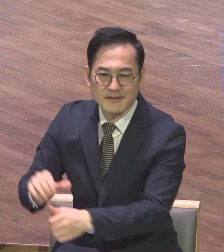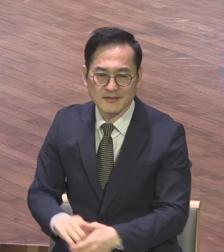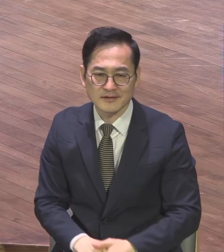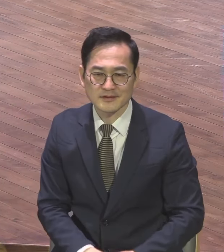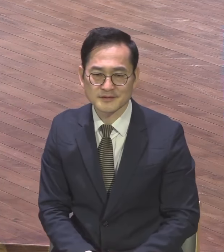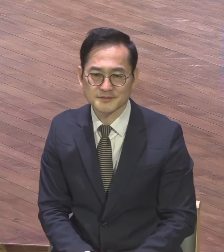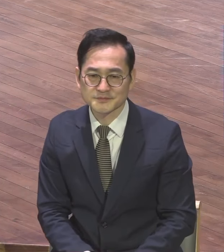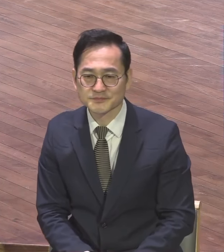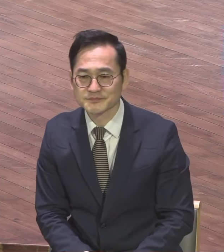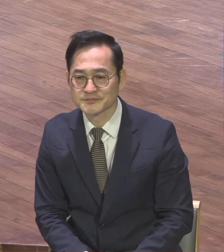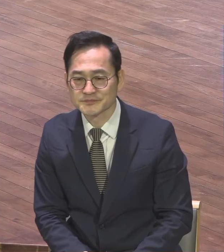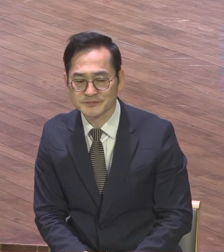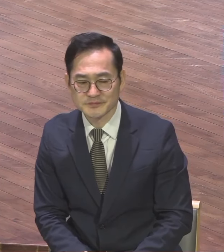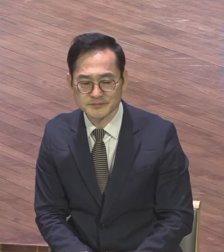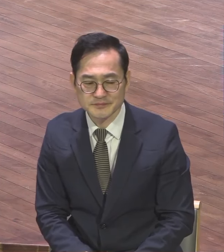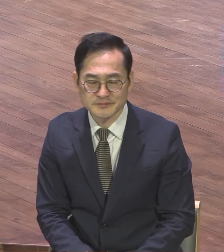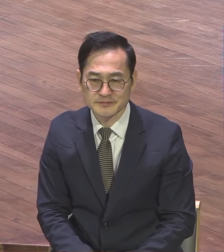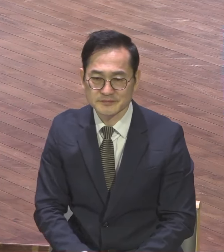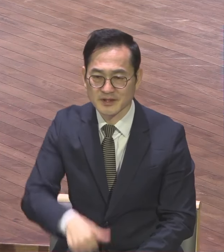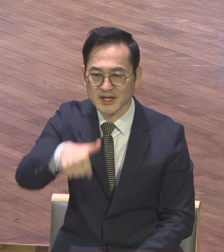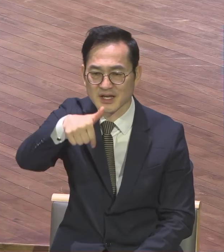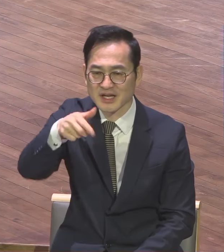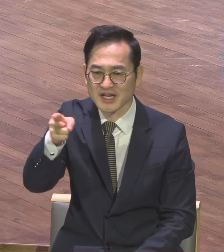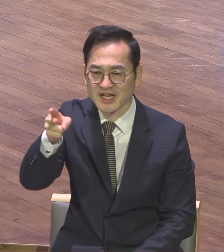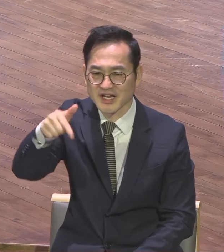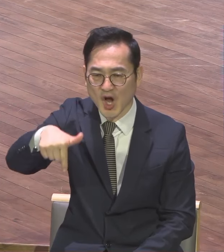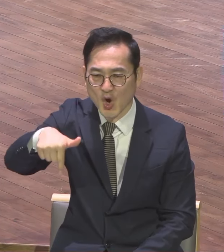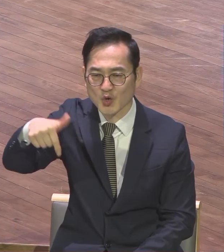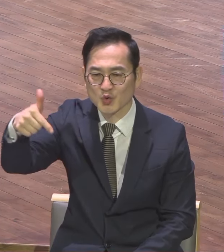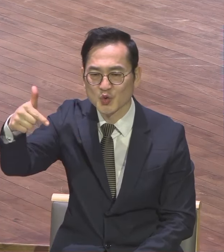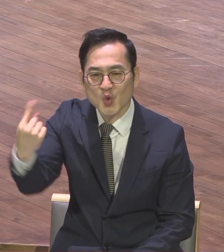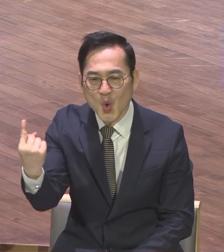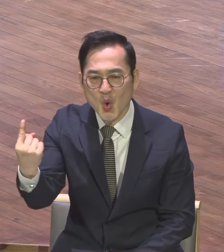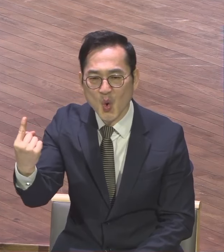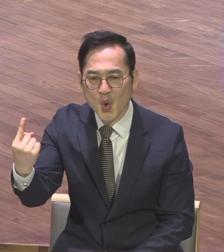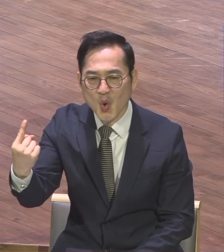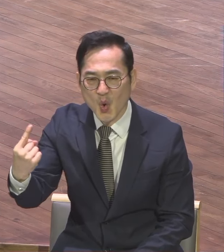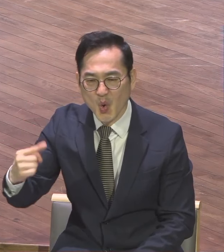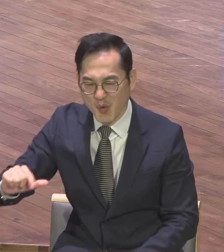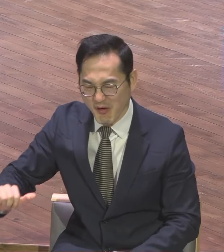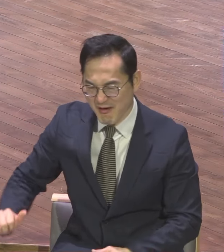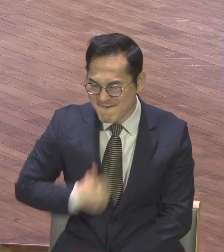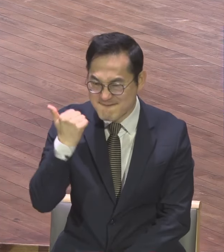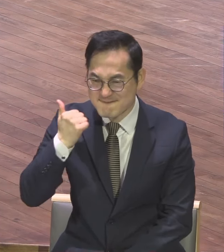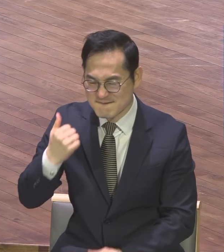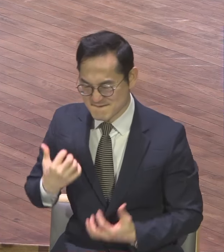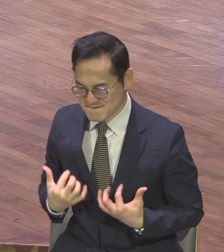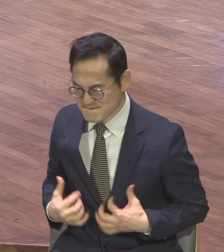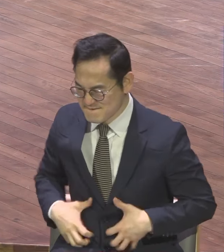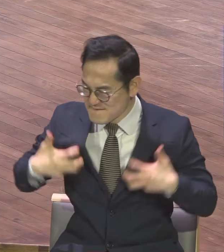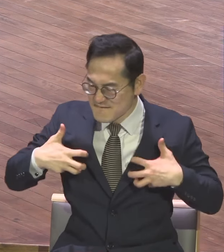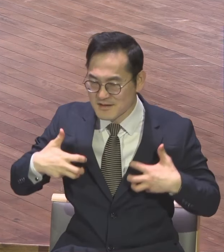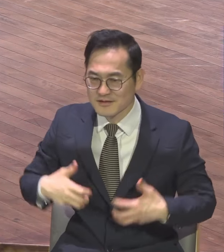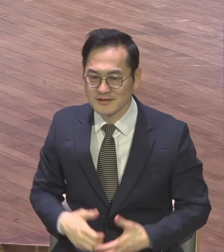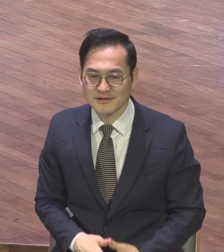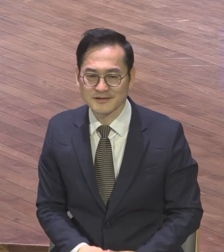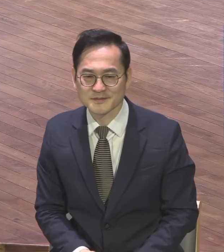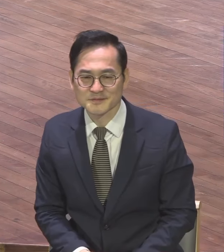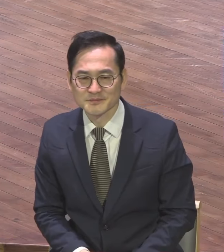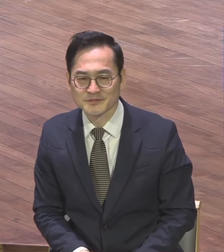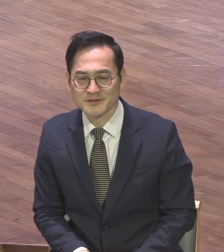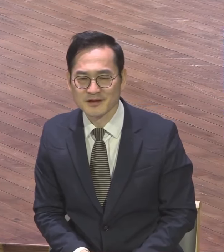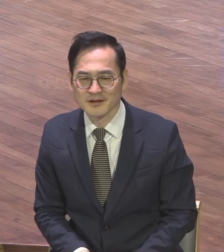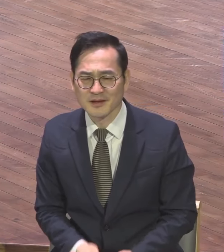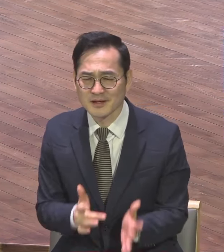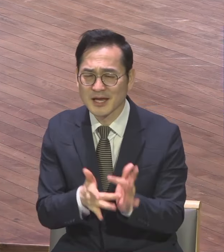좀 자주 나오지요. 격노하셨다. 격노라는 단어가 같은 말이에요. 격노. 그러니까